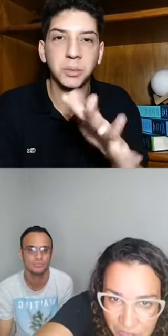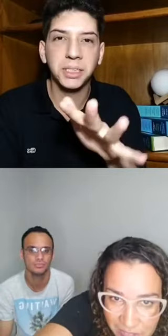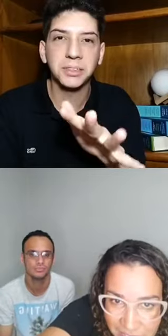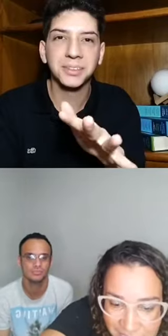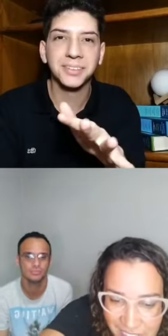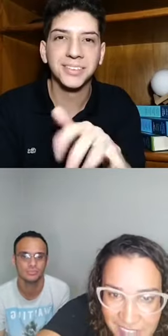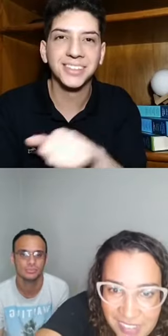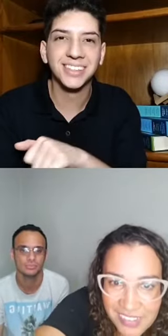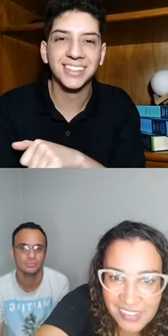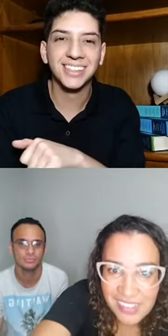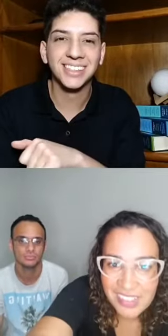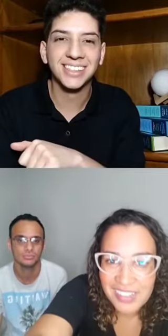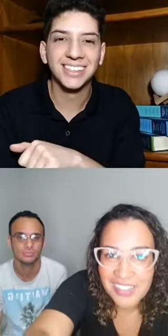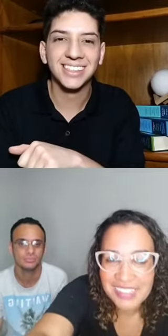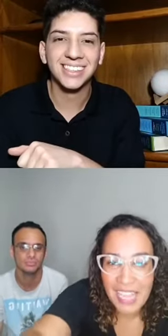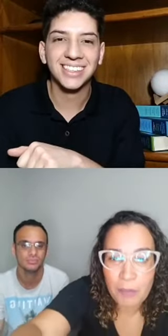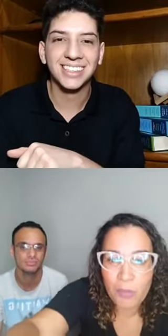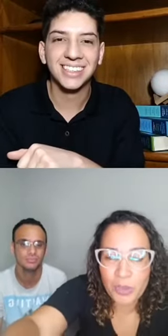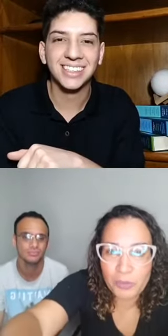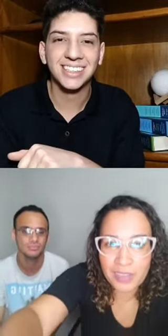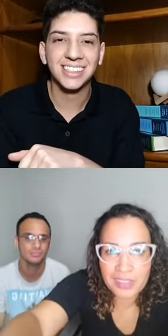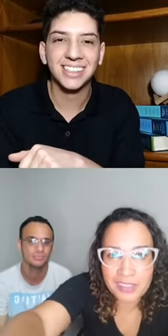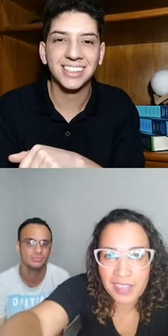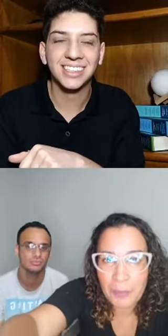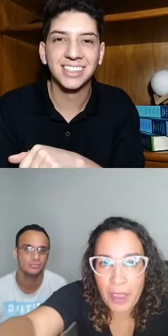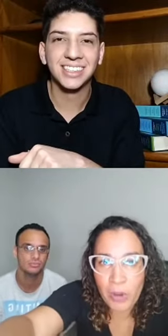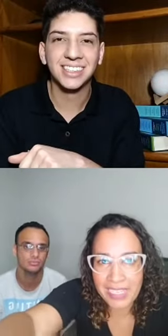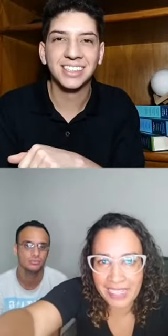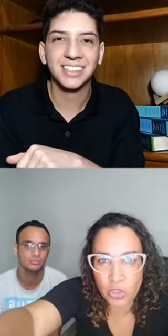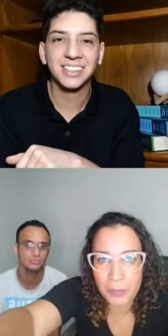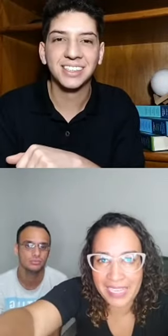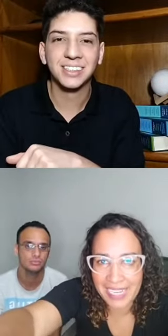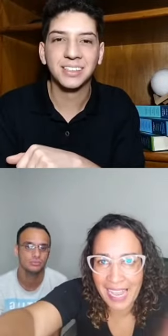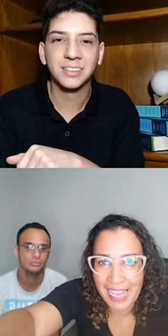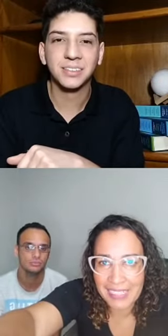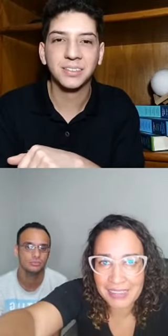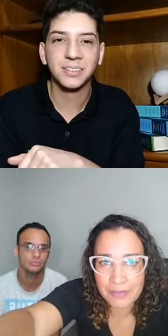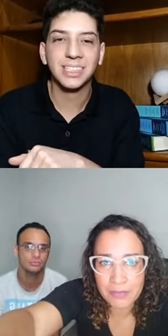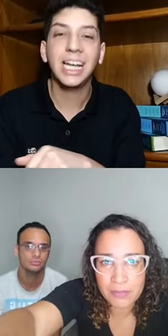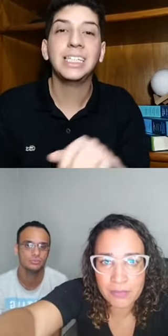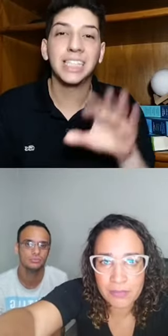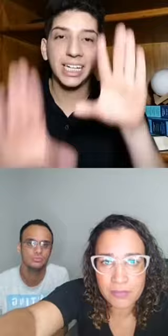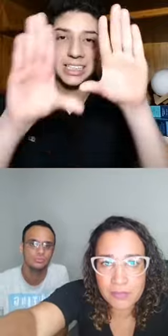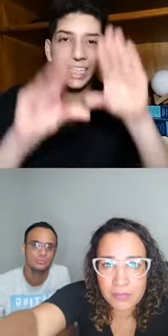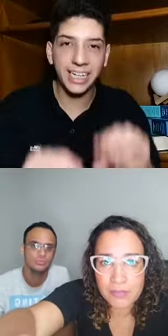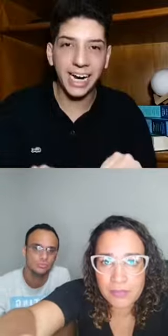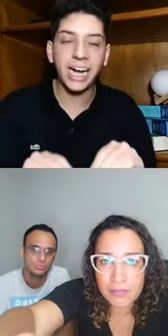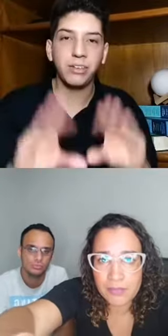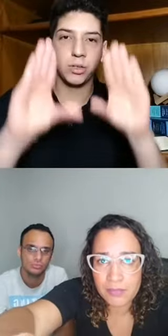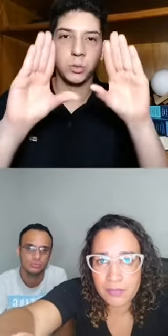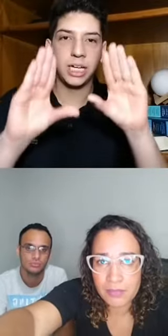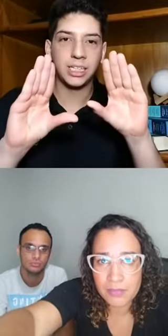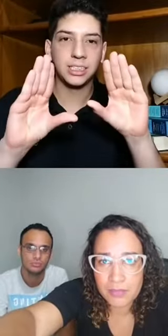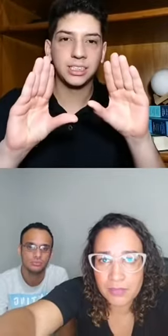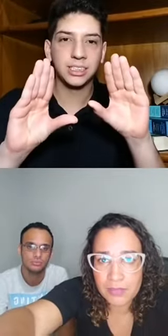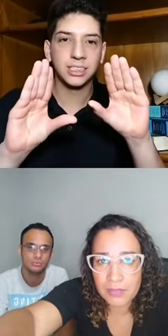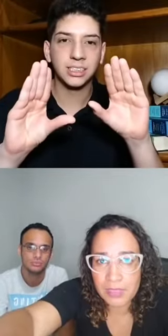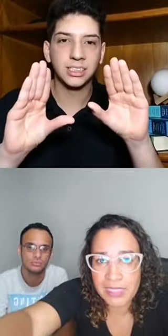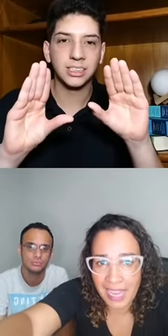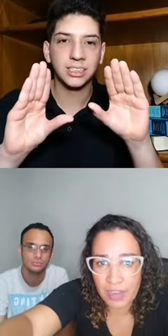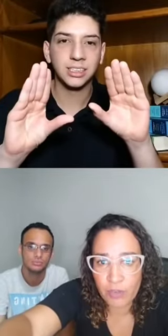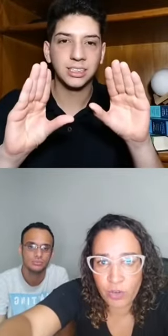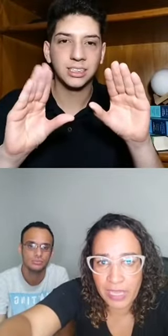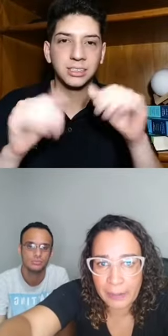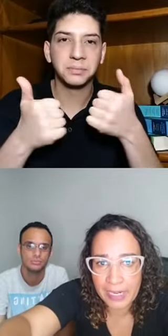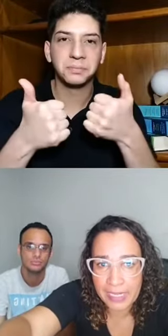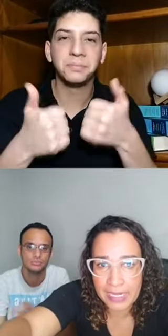Mais ou menos? tá muito. É porque alguém tentou me ligar? Você quer desligar e voltar?